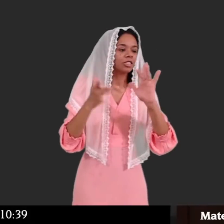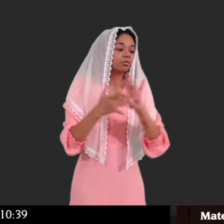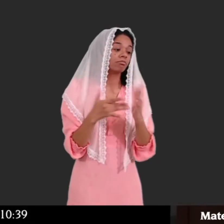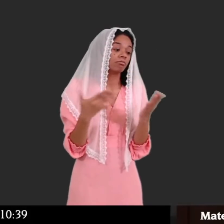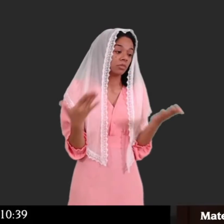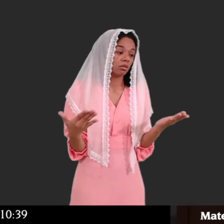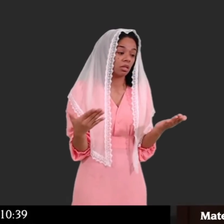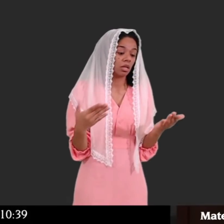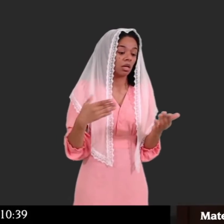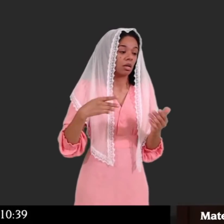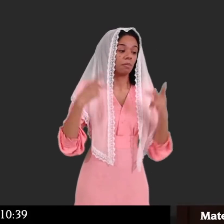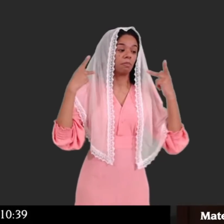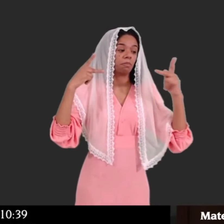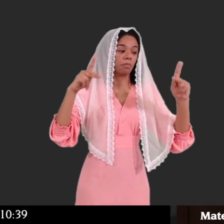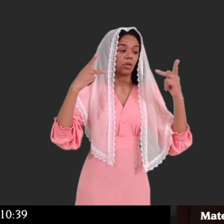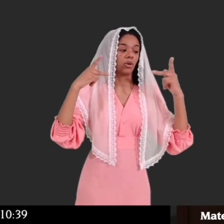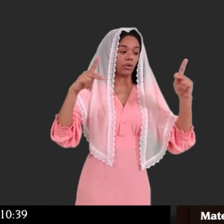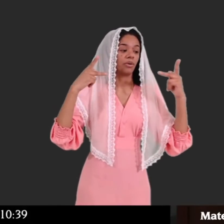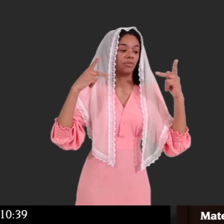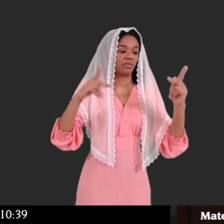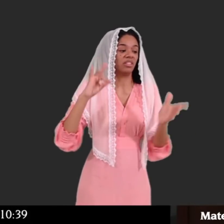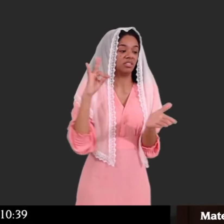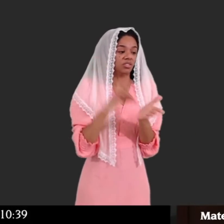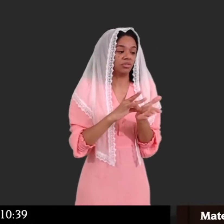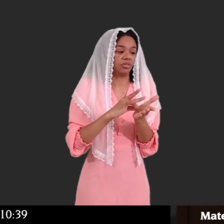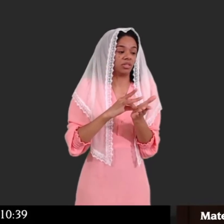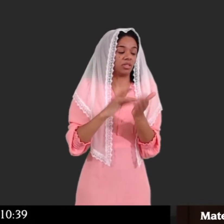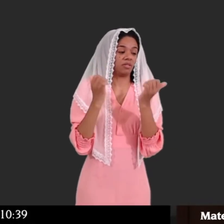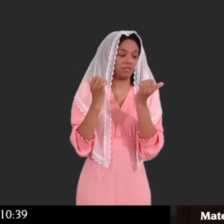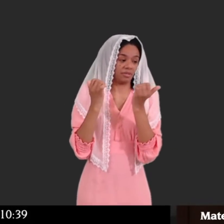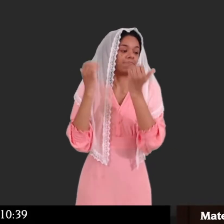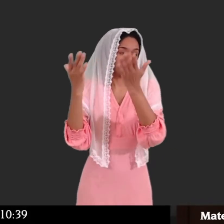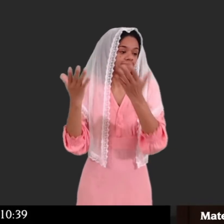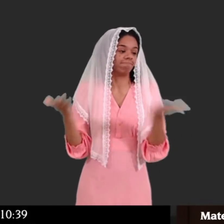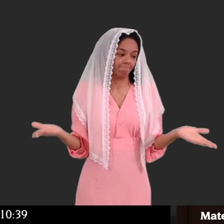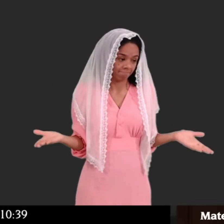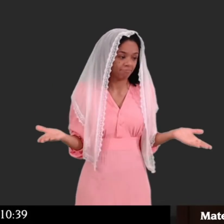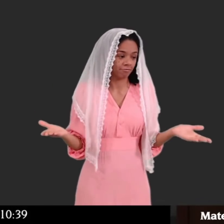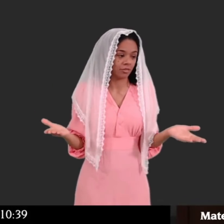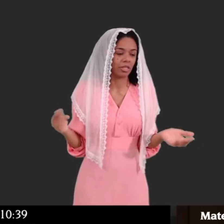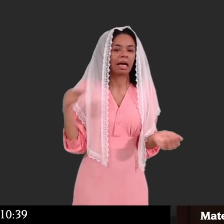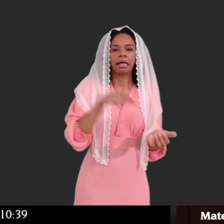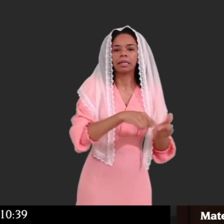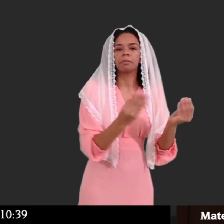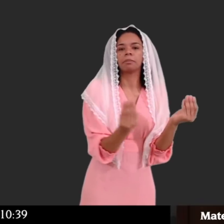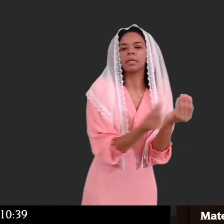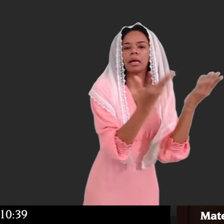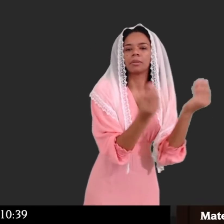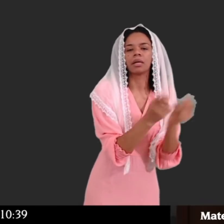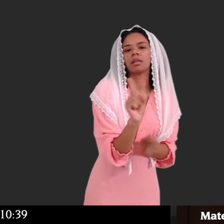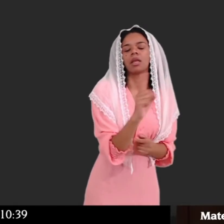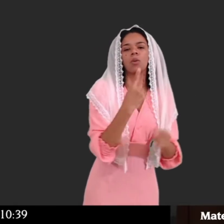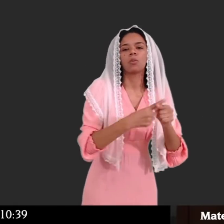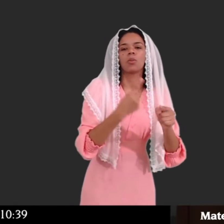sem honra, a não ser na sua pátria e na sua casa. E não fez ali muitas maravilhas por causa da